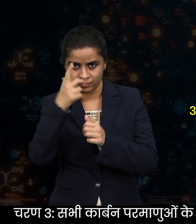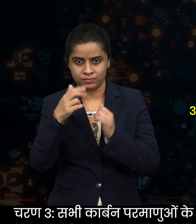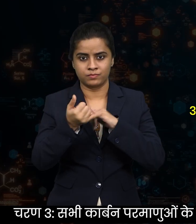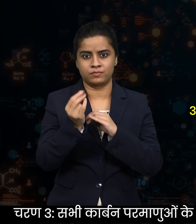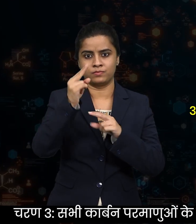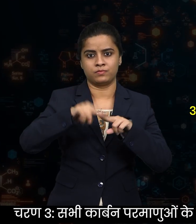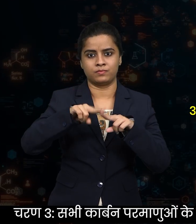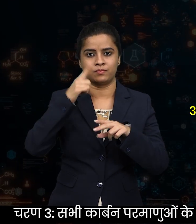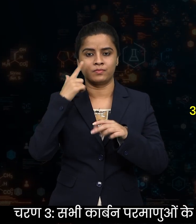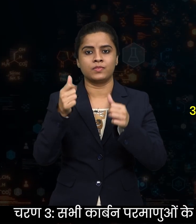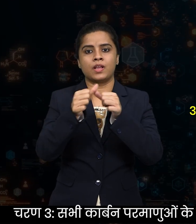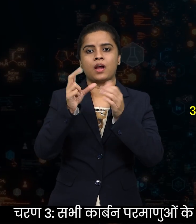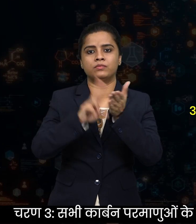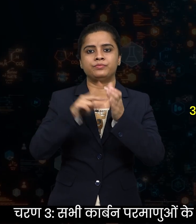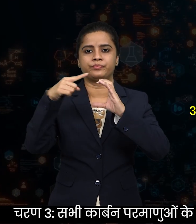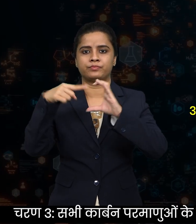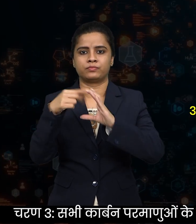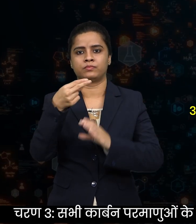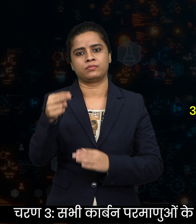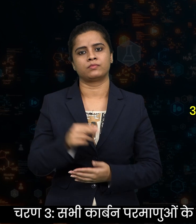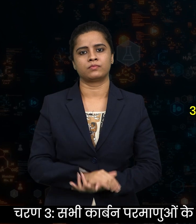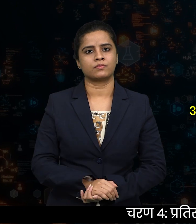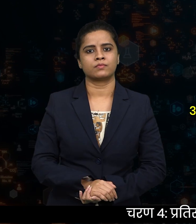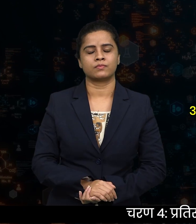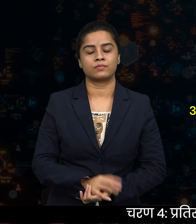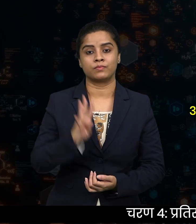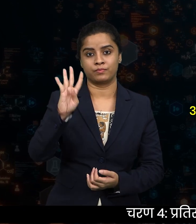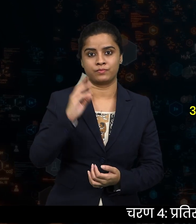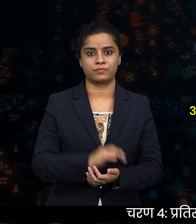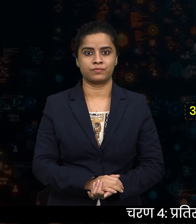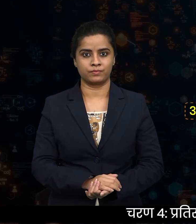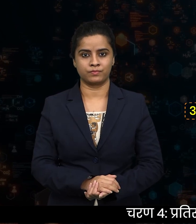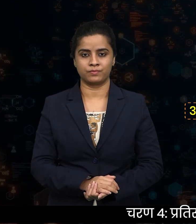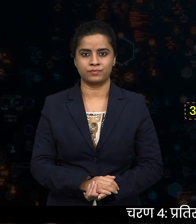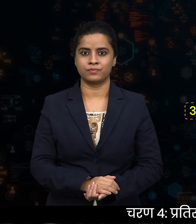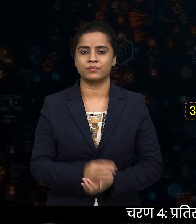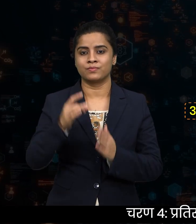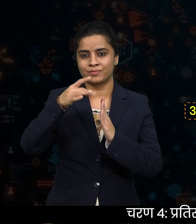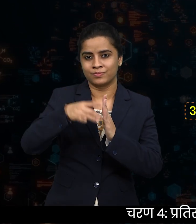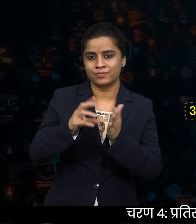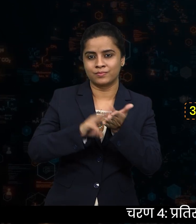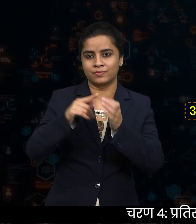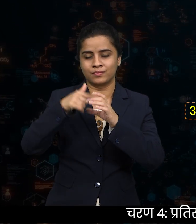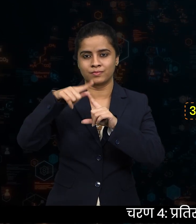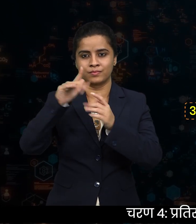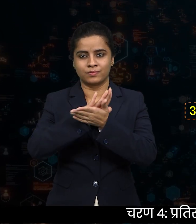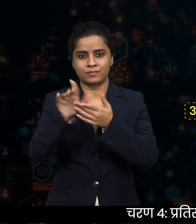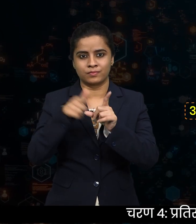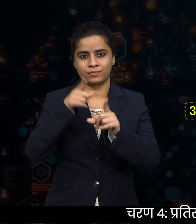प्रत्यय ANE है। चरण 4। प्रतिस्थापन का मिथाइल समूह